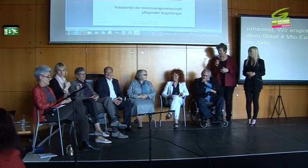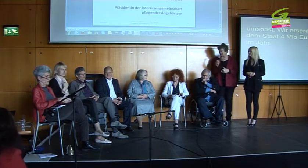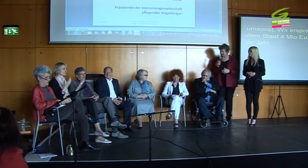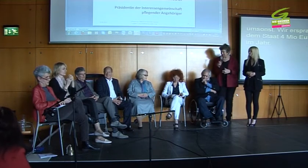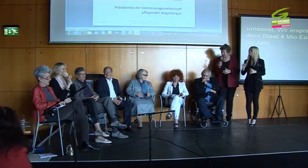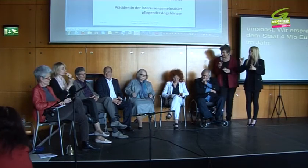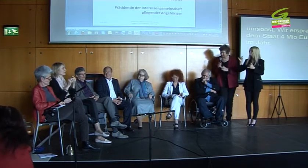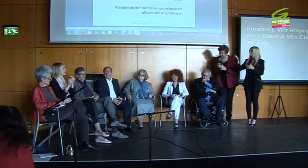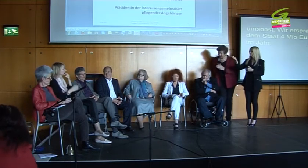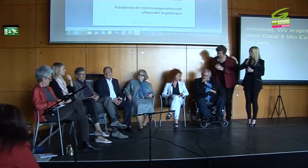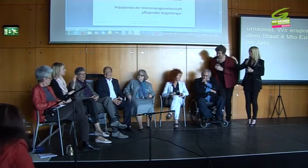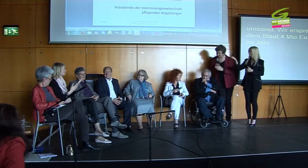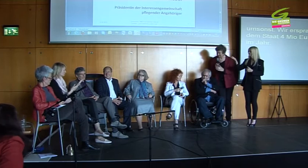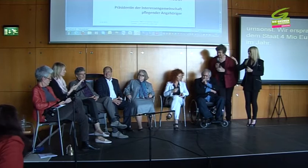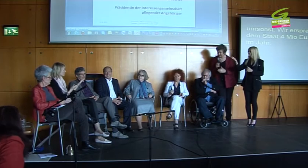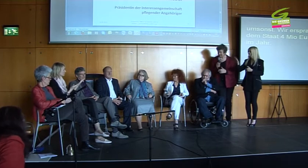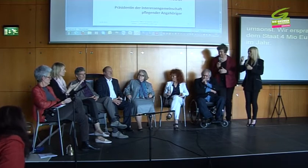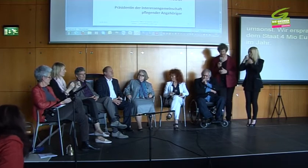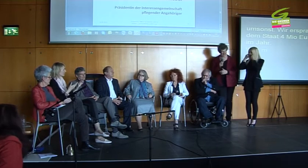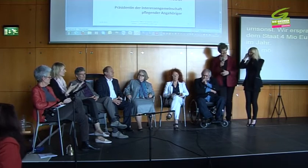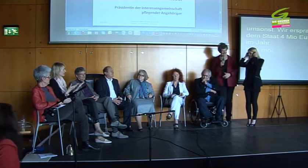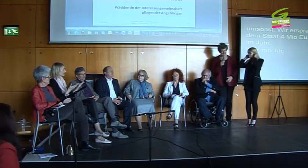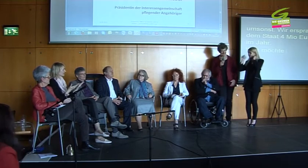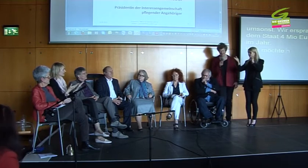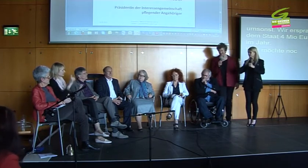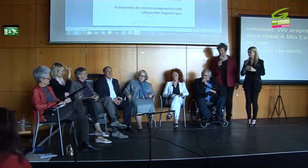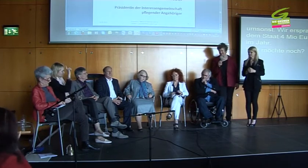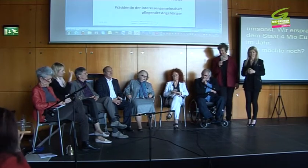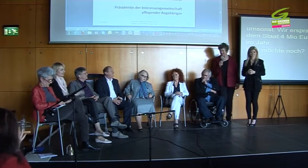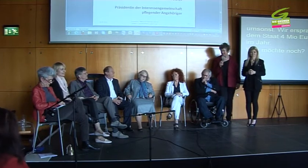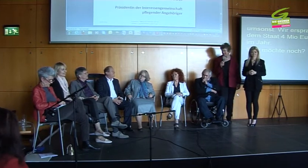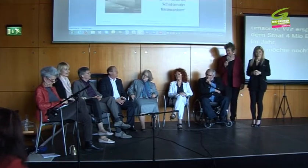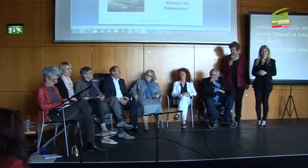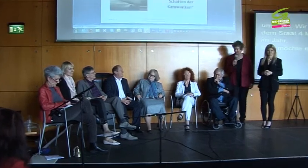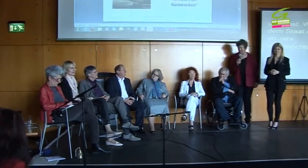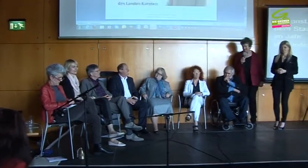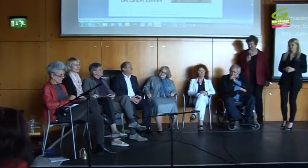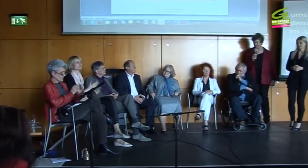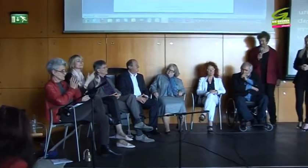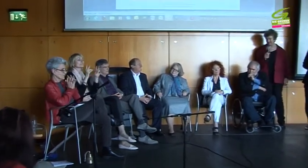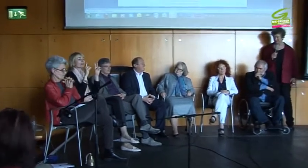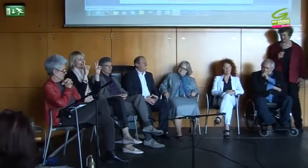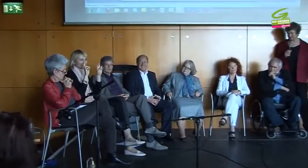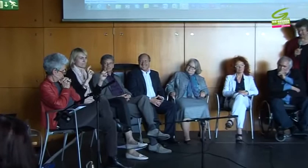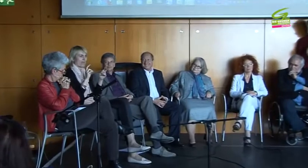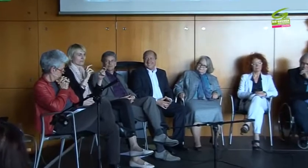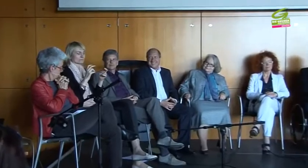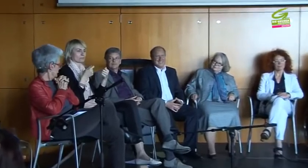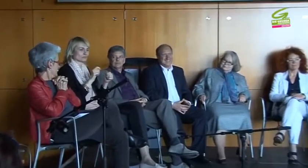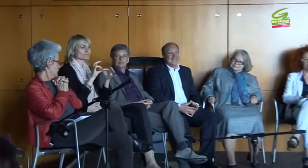Ja, wer möchte noch? Ja? Helene. Darf ich? Ja, bitte. Gut.